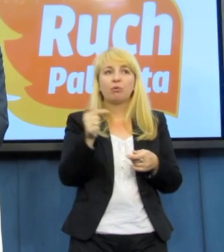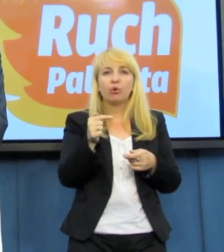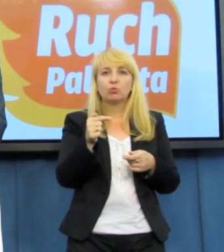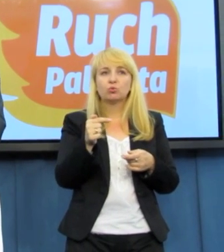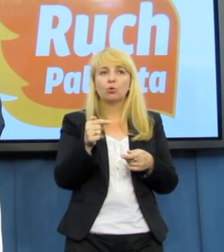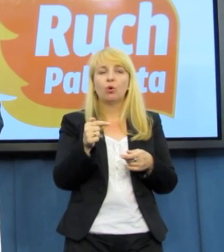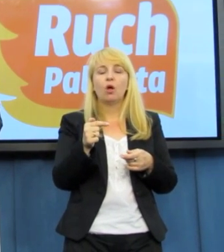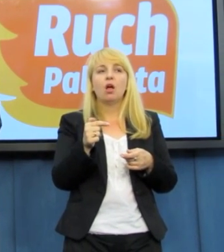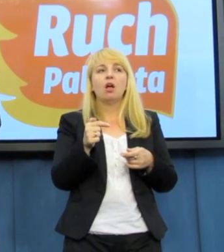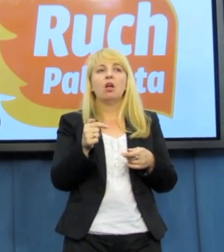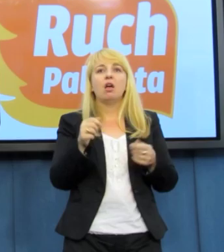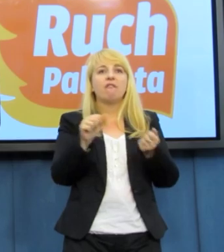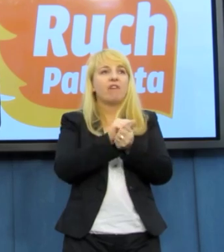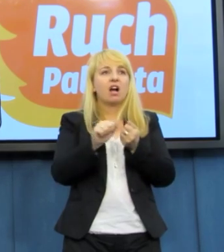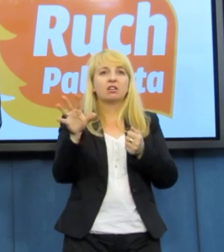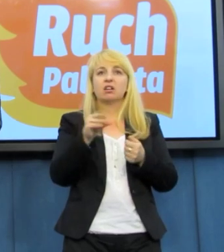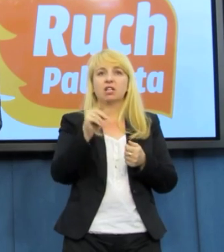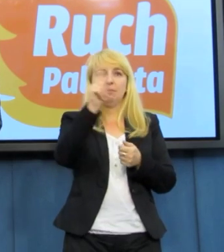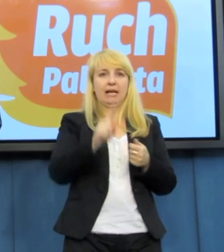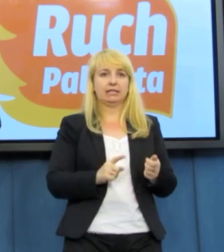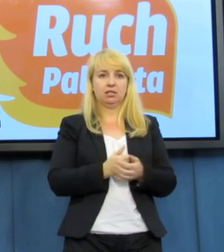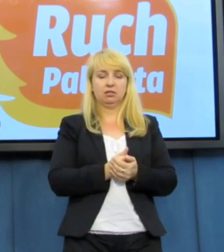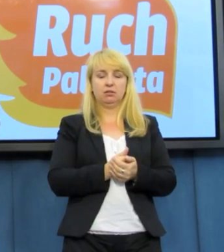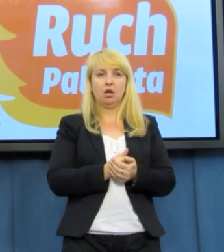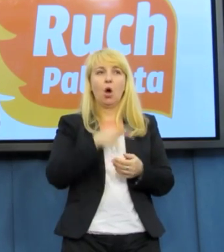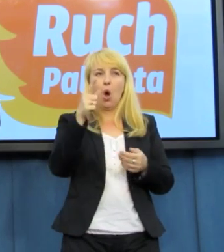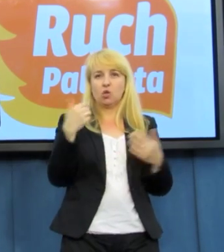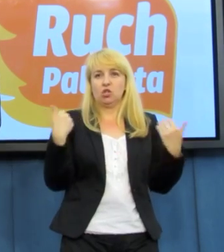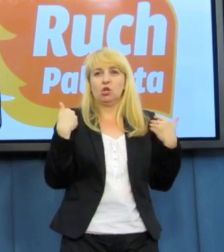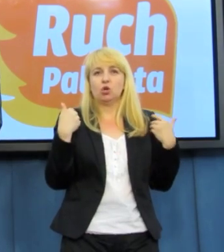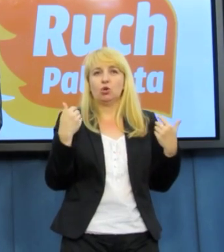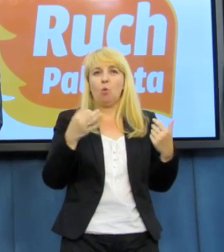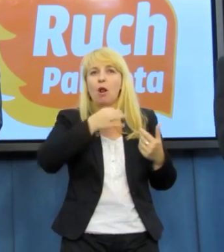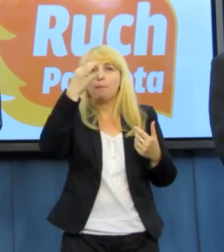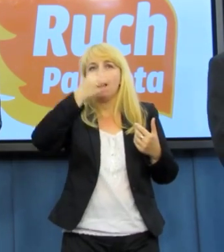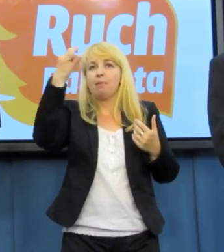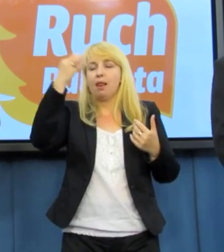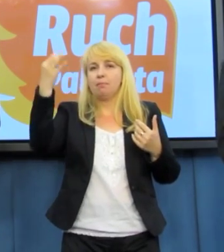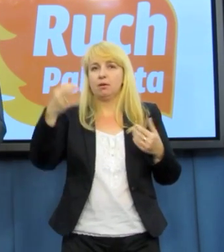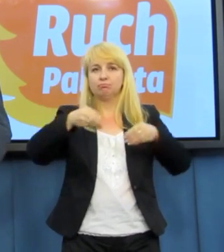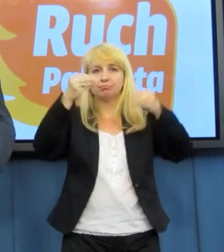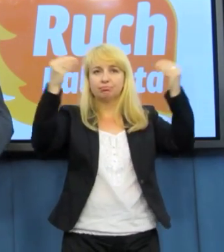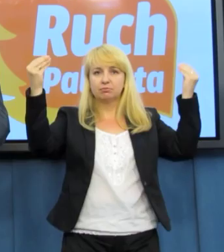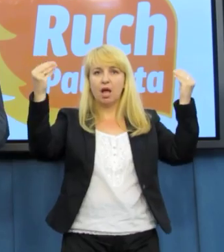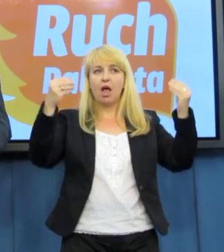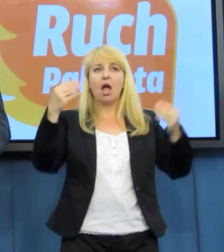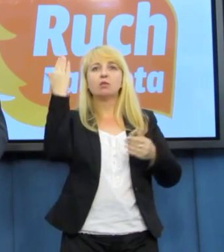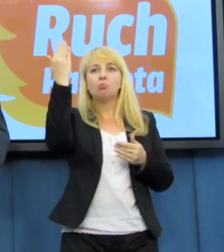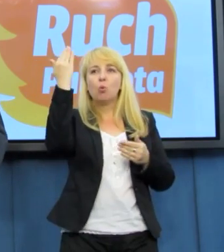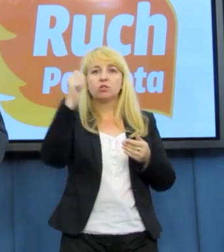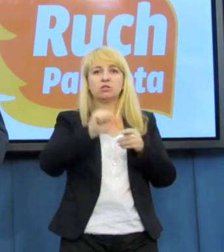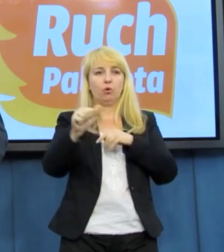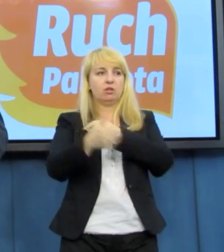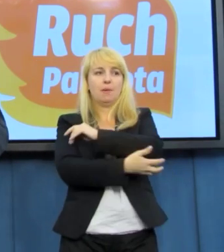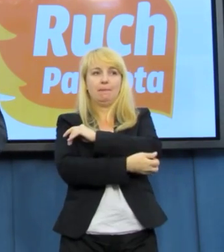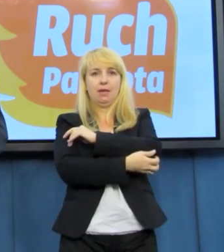kryzysem. Wręcz przeciwnie, mają się coraz lepiej, a społeczeństwo zubożeje. Mamy